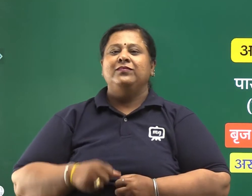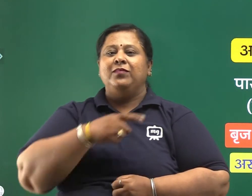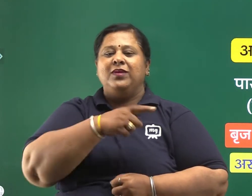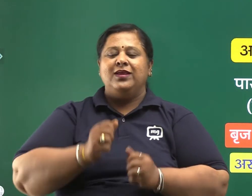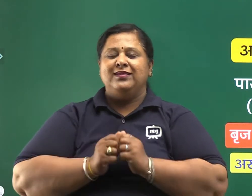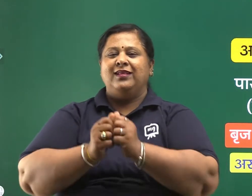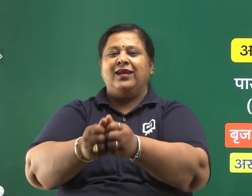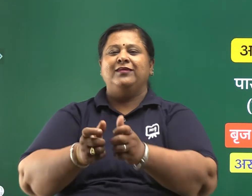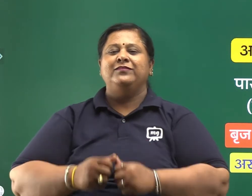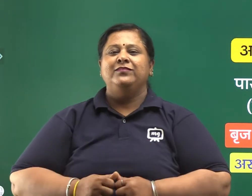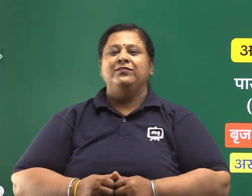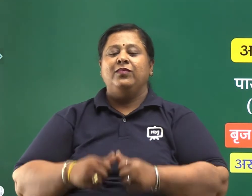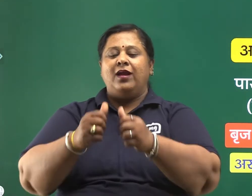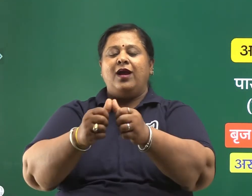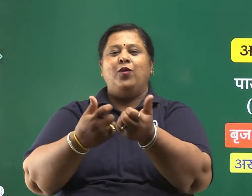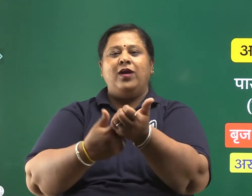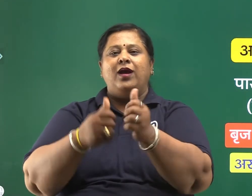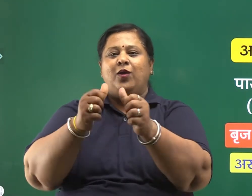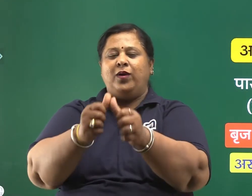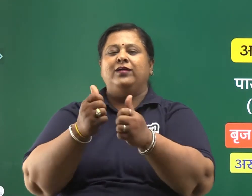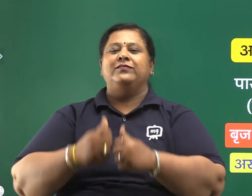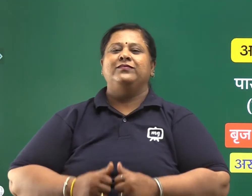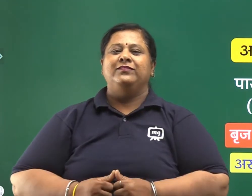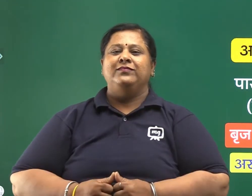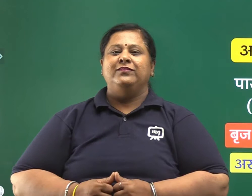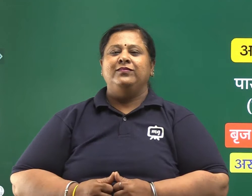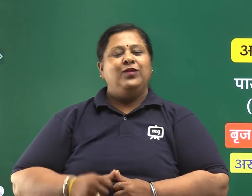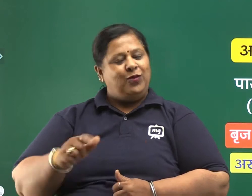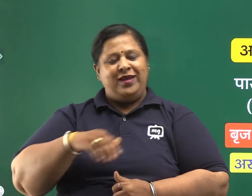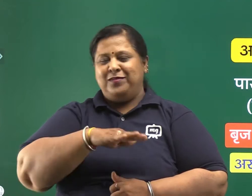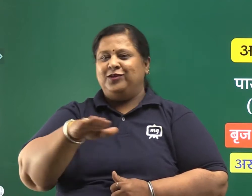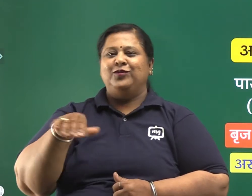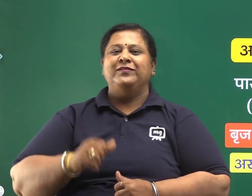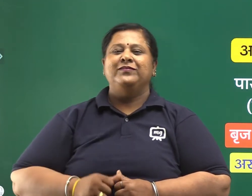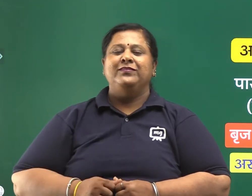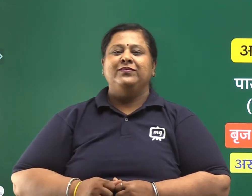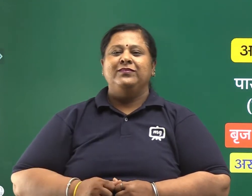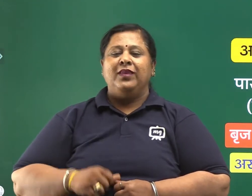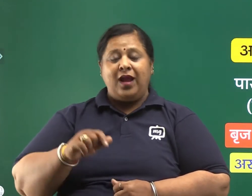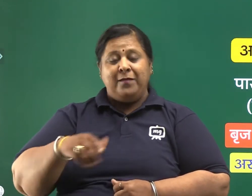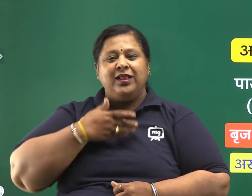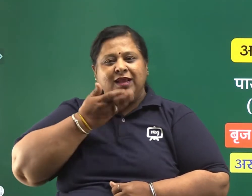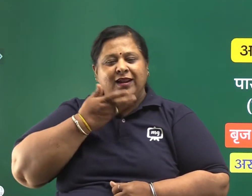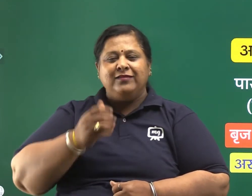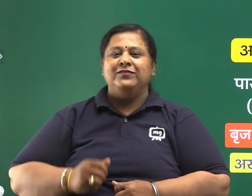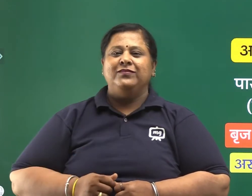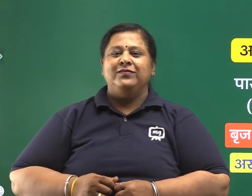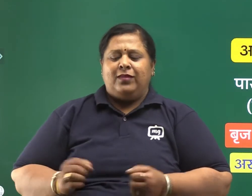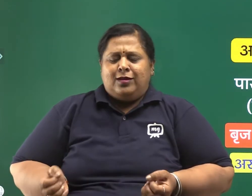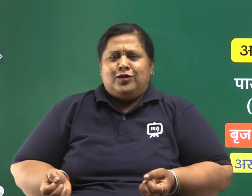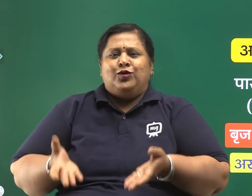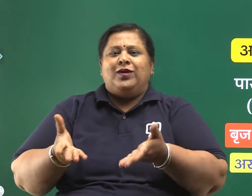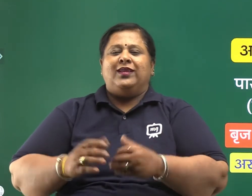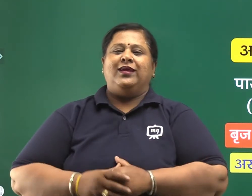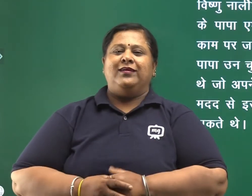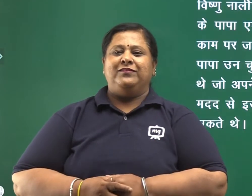मेरे साथ हैं अरुणा अरोड़ा। तो आइए बच्चों, हम अध्ययन शुरू करते